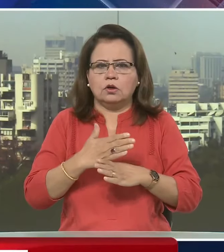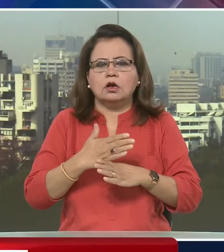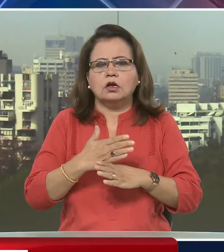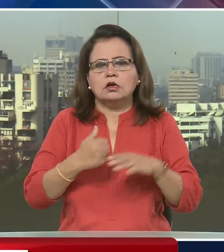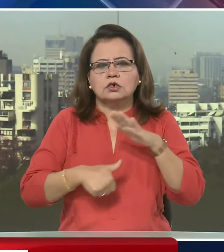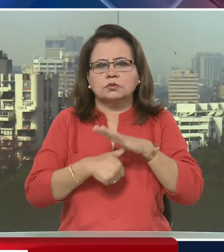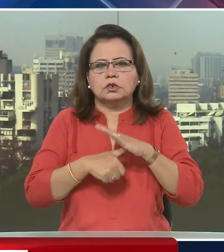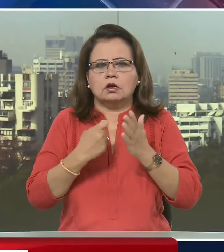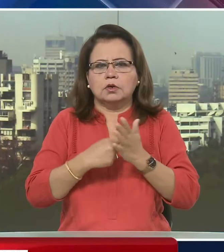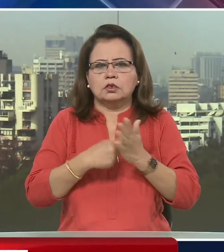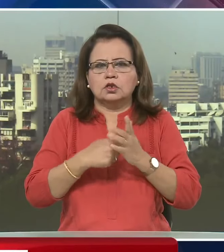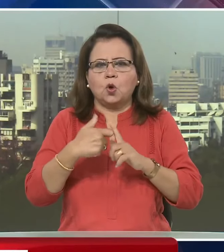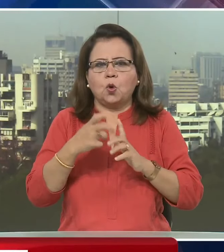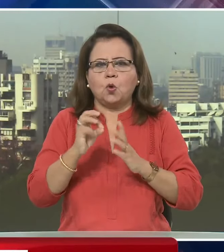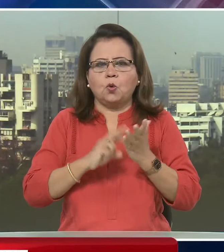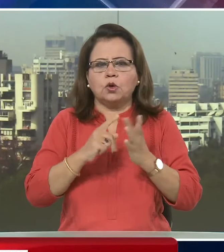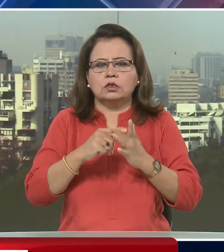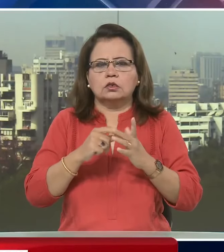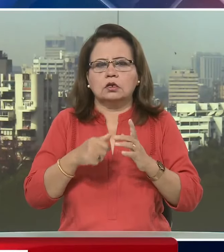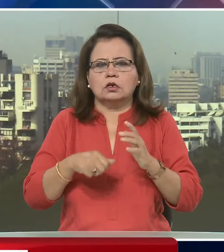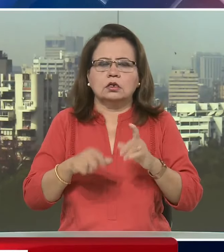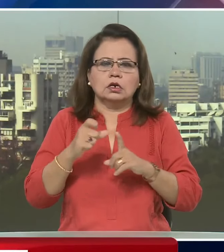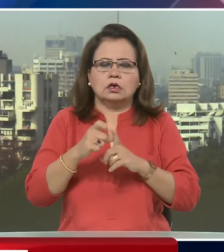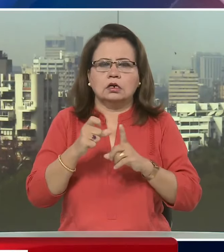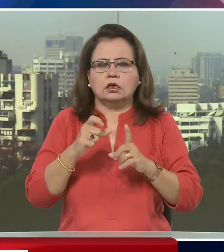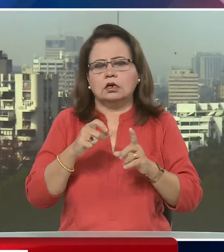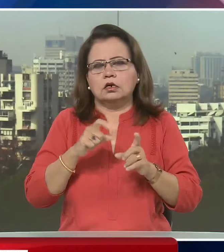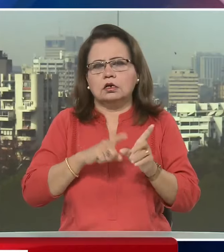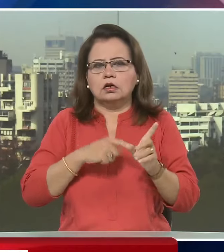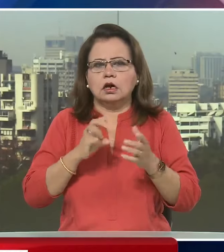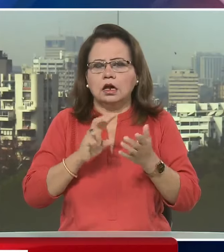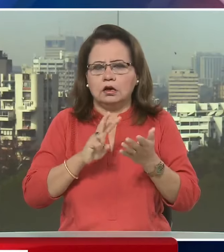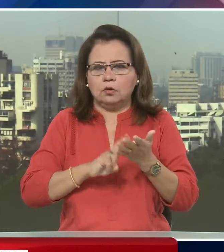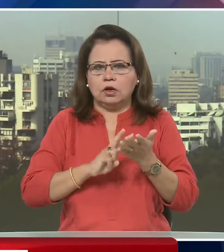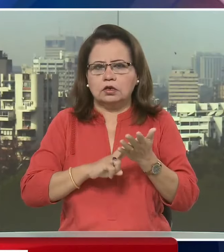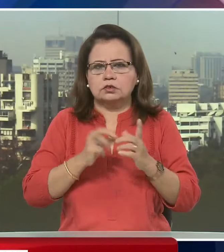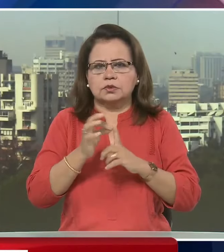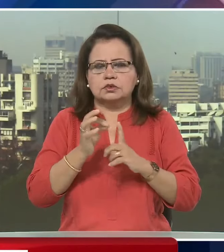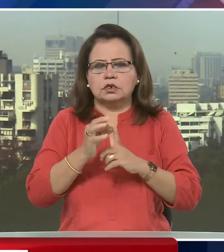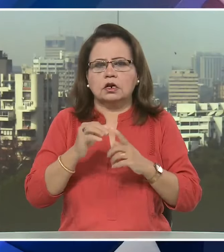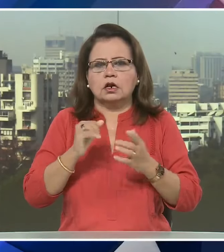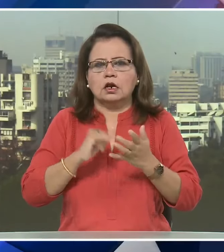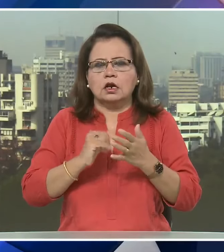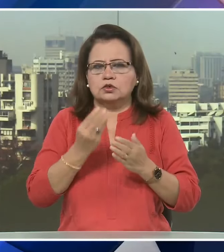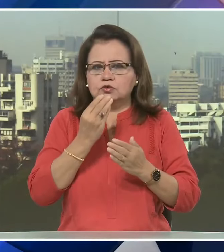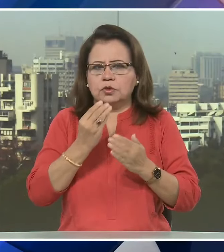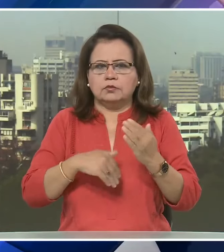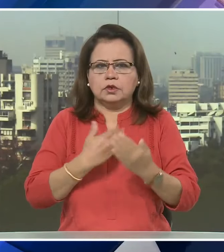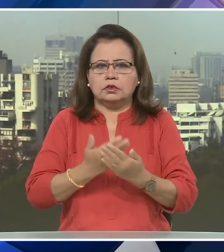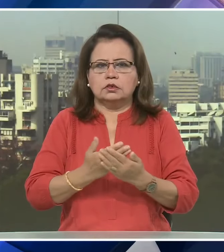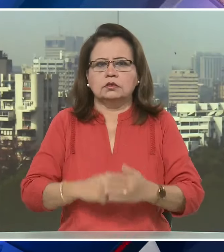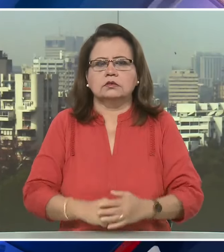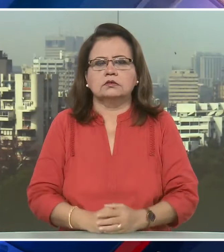प्रतिबंध। राष्ट्रपति रामनाथ कोविंद और उपराष्ट्रपति M.वेंकैया नायडू ने गणेश चतुर्थी पर लोगों को दी